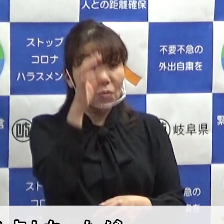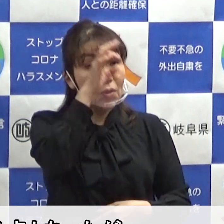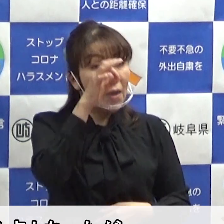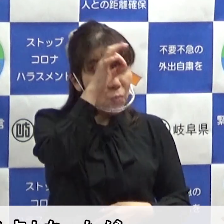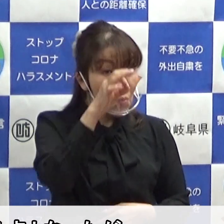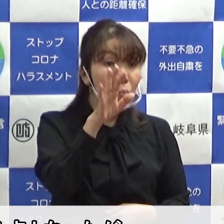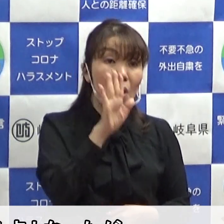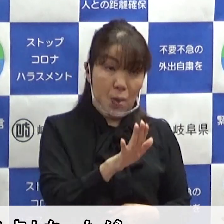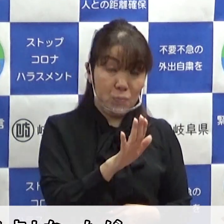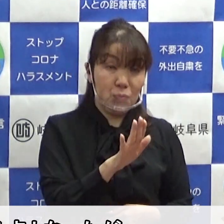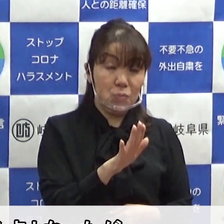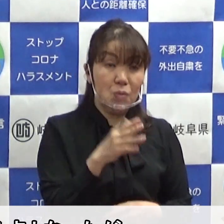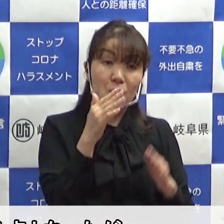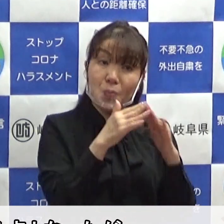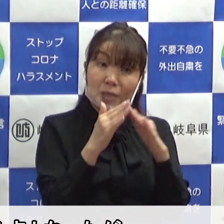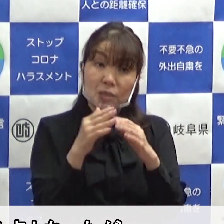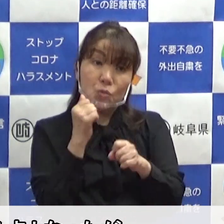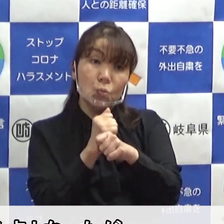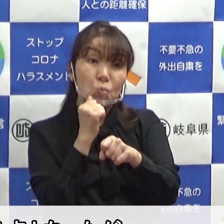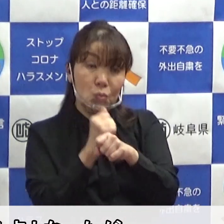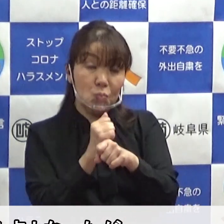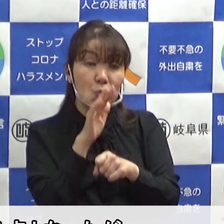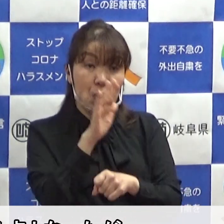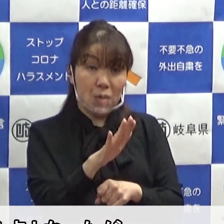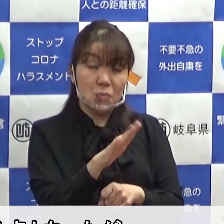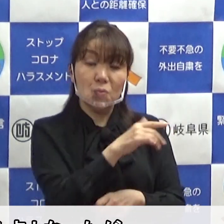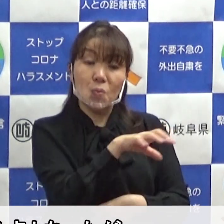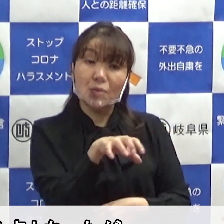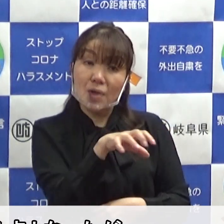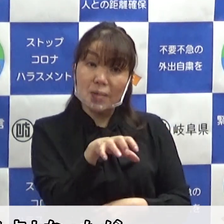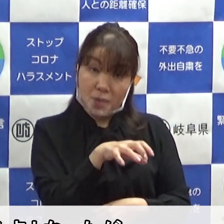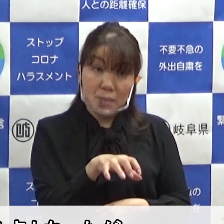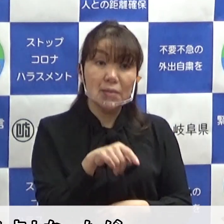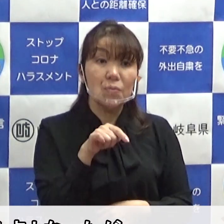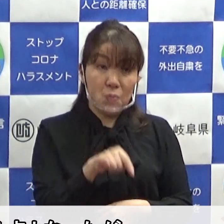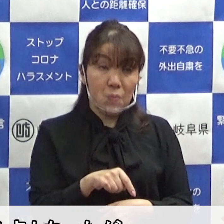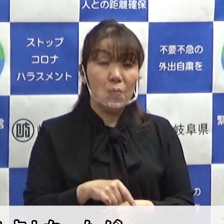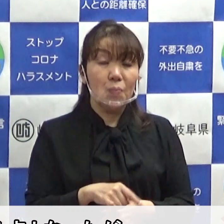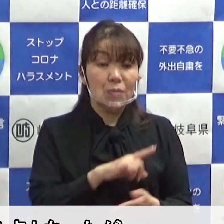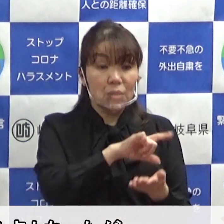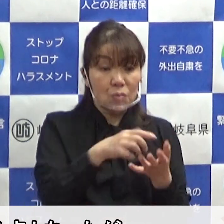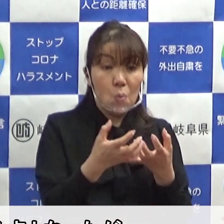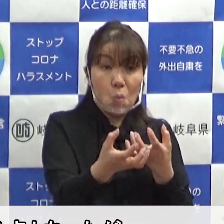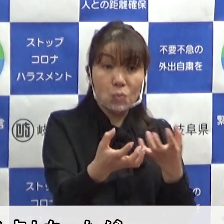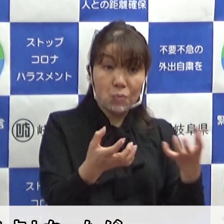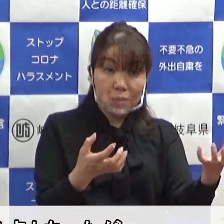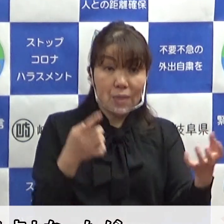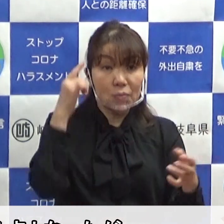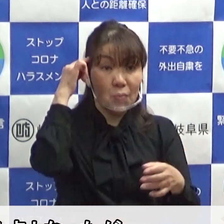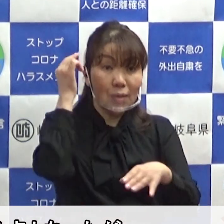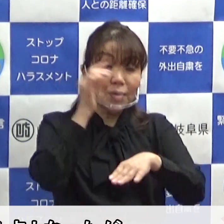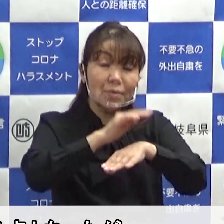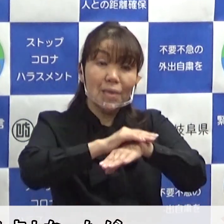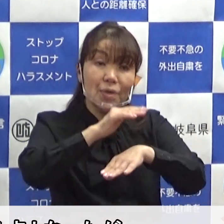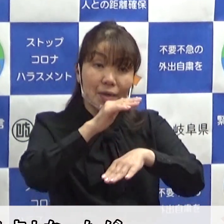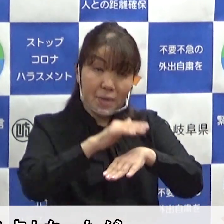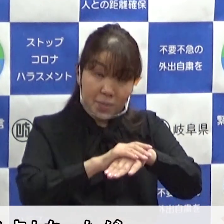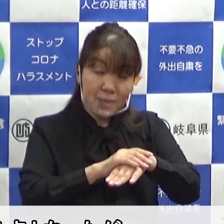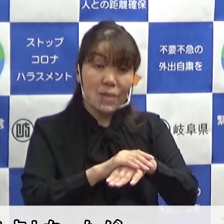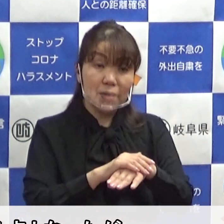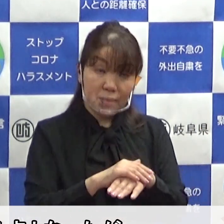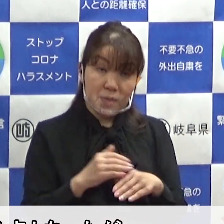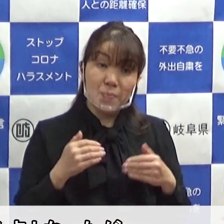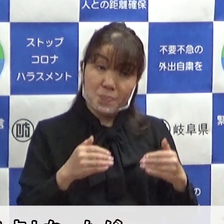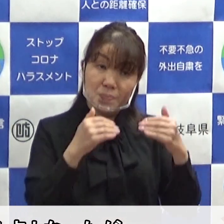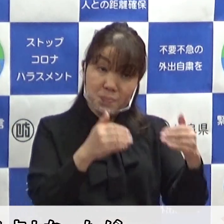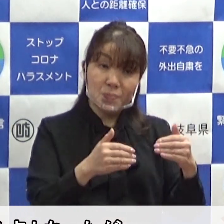戦略もあるでしょうし、まちづくり戦略もあるでしょうし、まあ、そういったことをですね、地方分散という観点で検討していくのも一